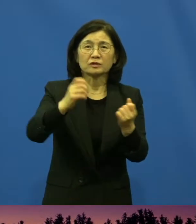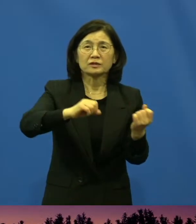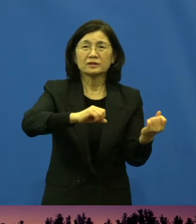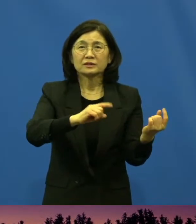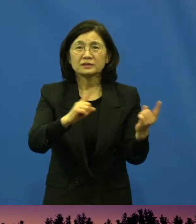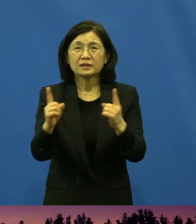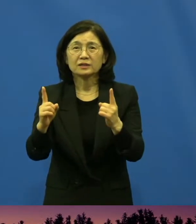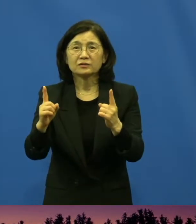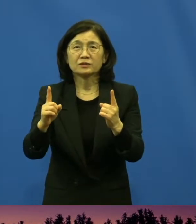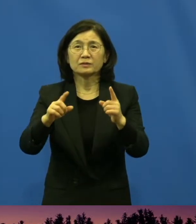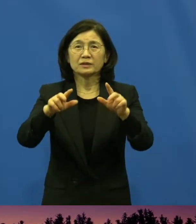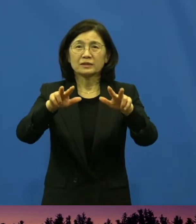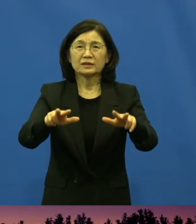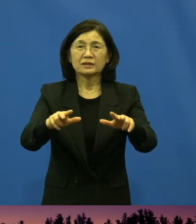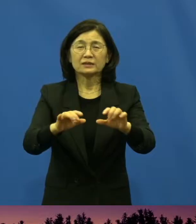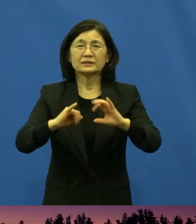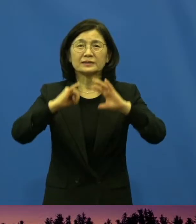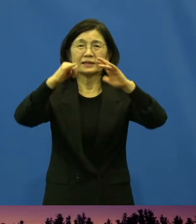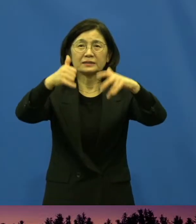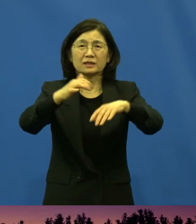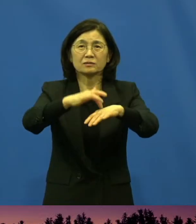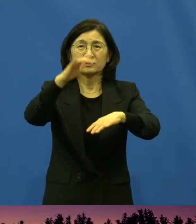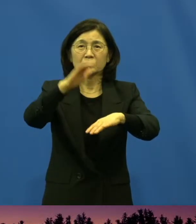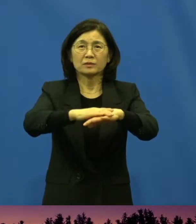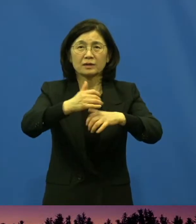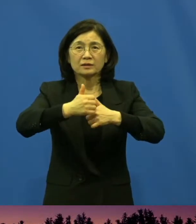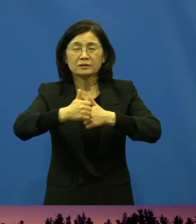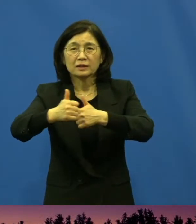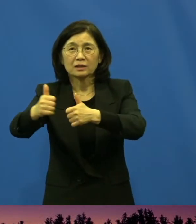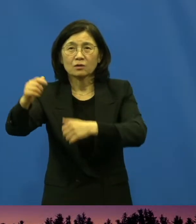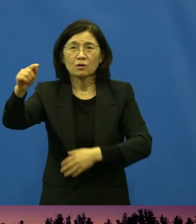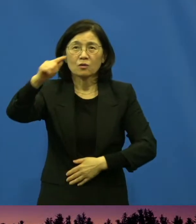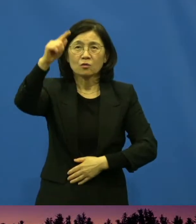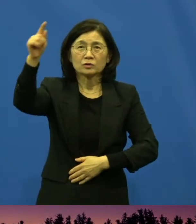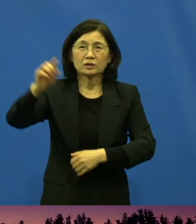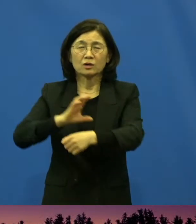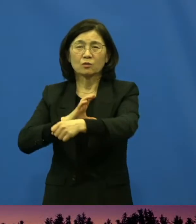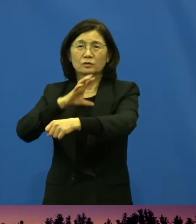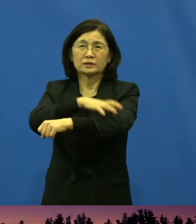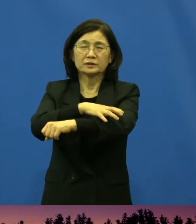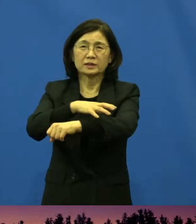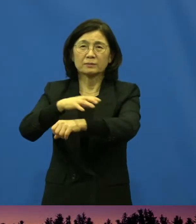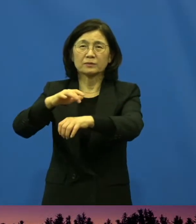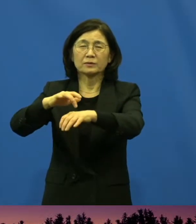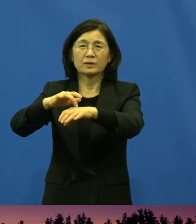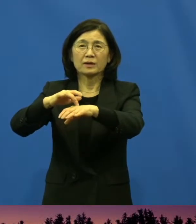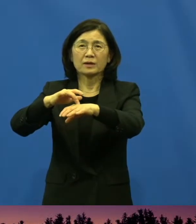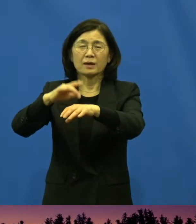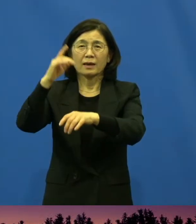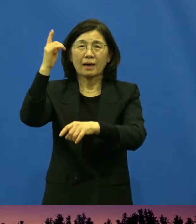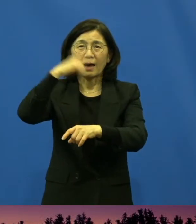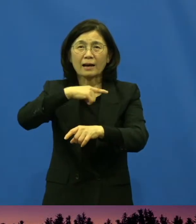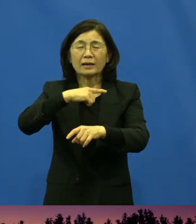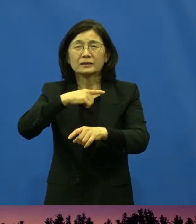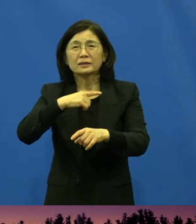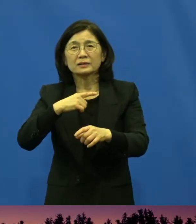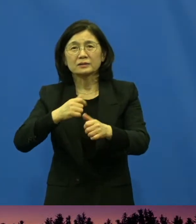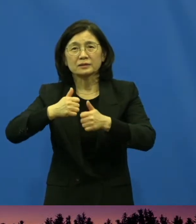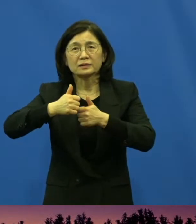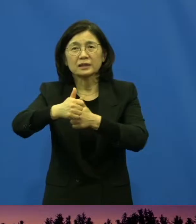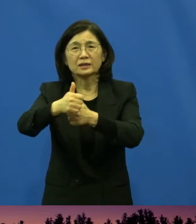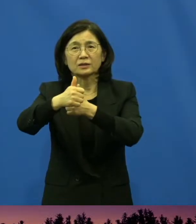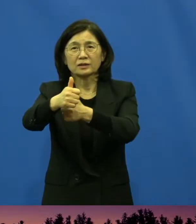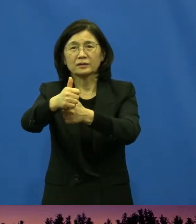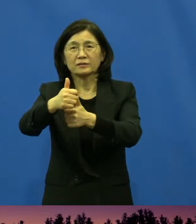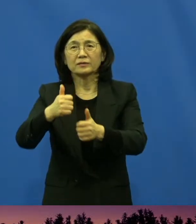세상 풍조를 따르고 공중의 권세 잡은 자를 따랐으니 곧 지금 불순종의 아들들 가운데서 역사하는